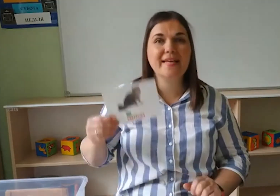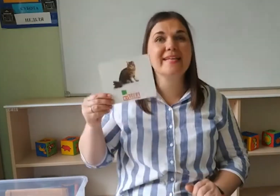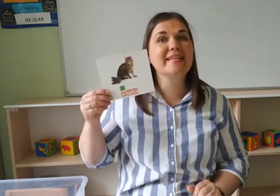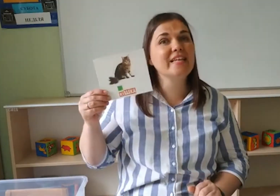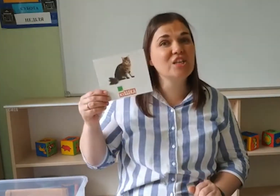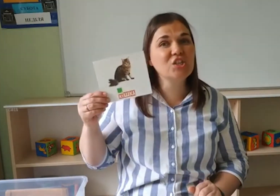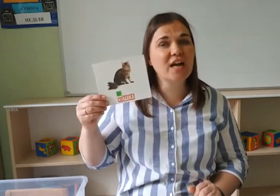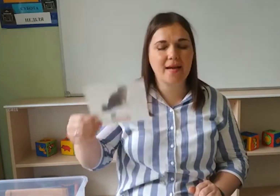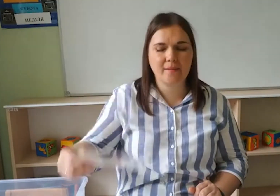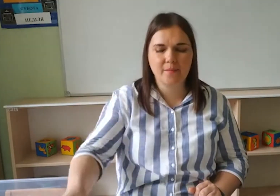Кішка.